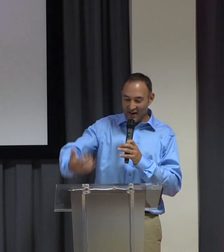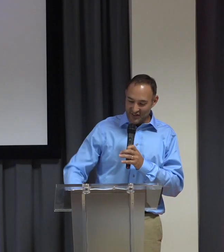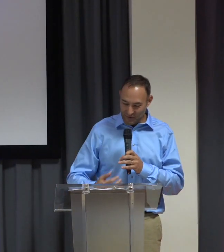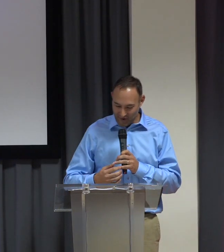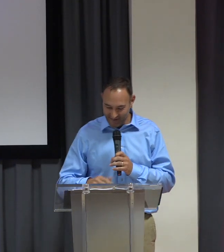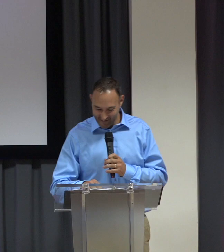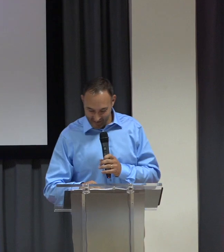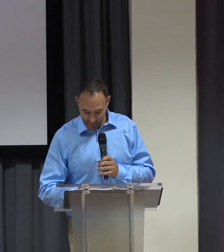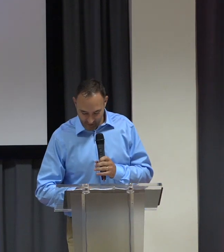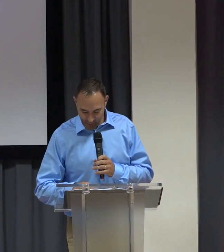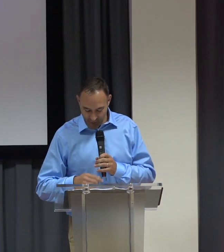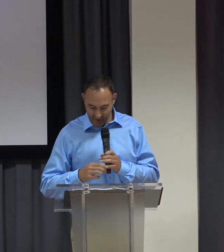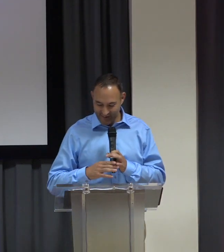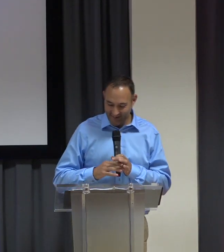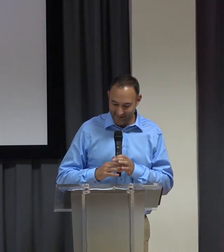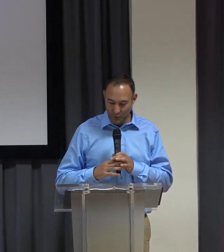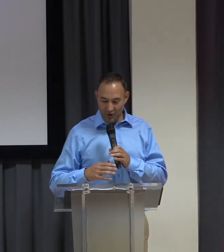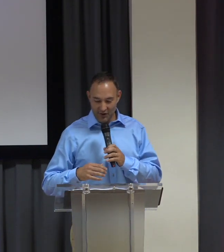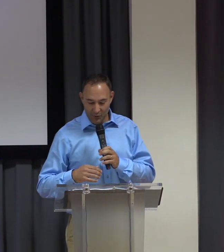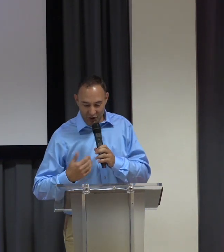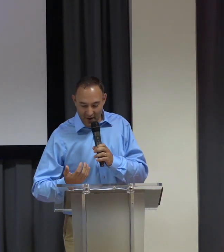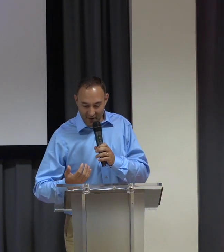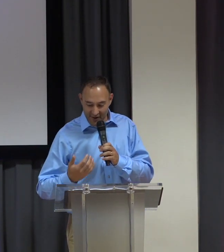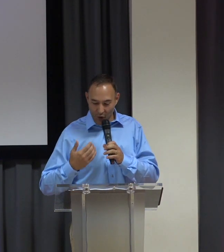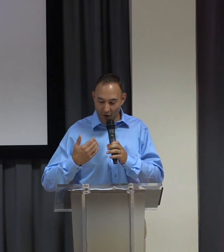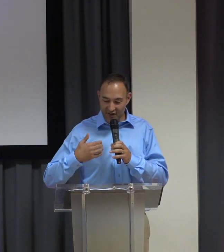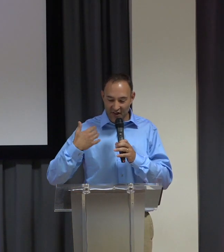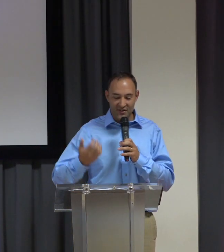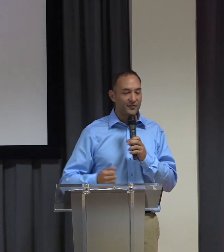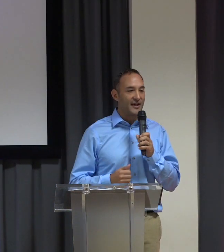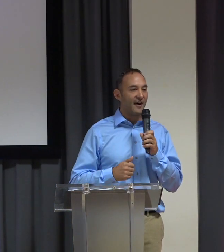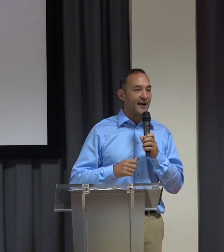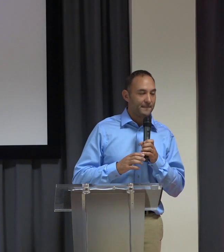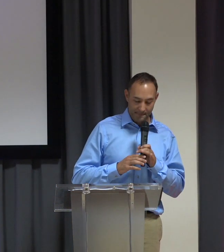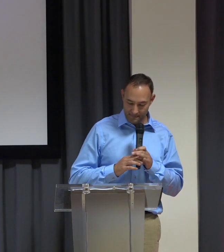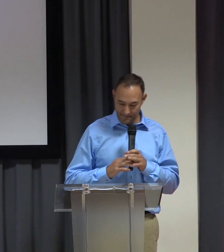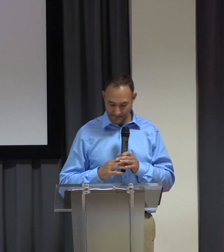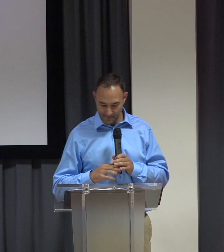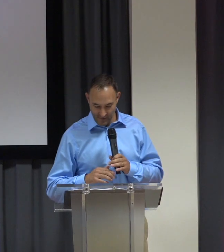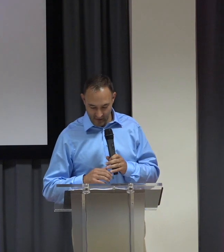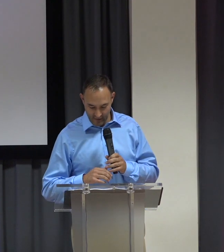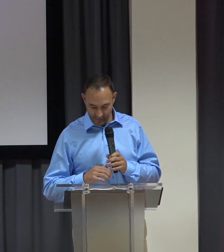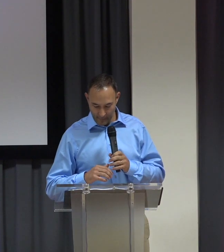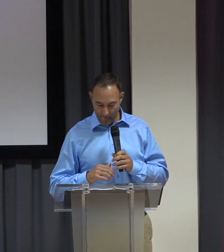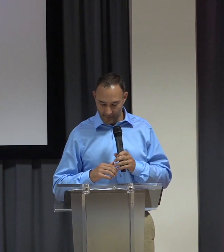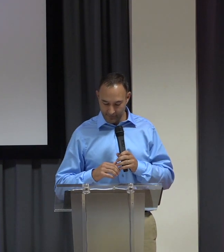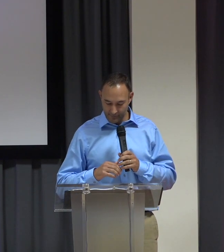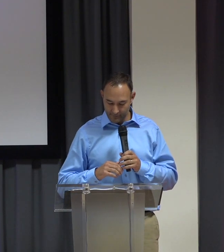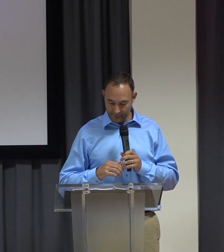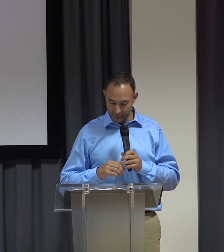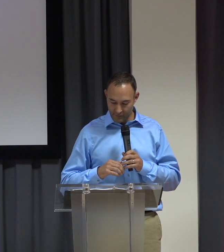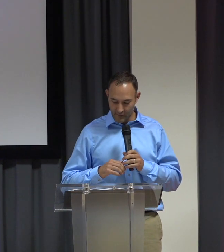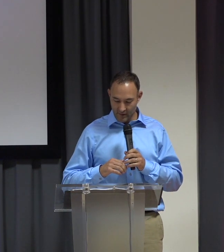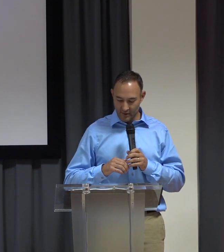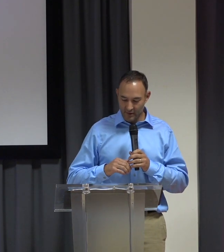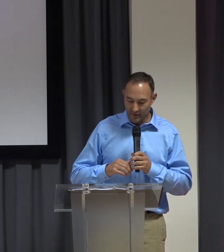a crazy story. Voici une autre histoire encore folle. Would you have ever told the sons of Levi, Est-ce que vous aurez dit aux